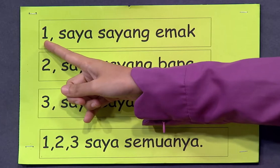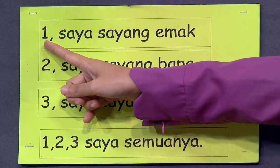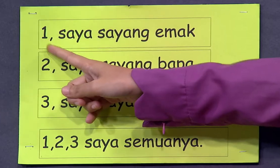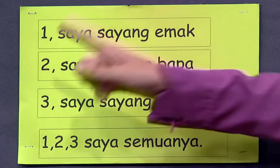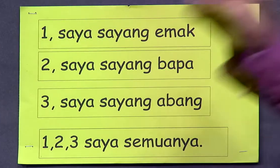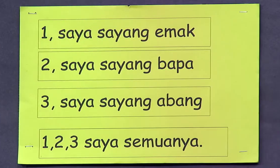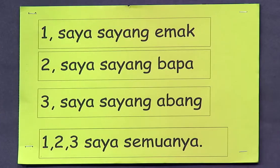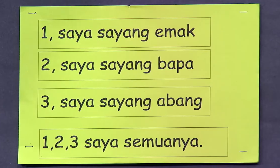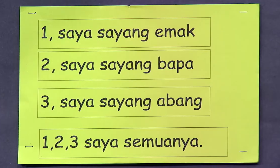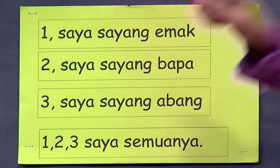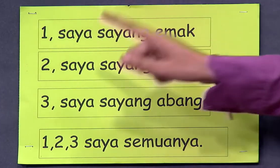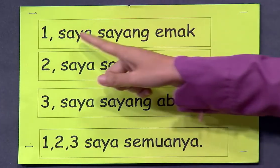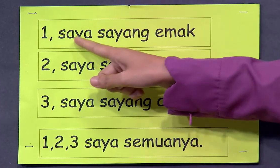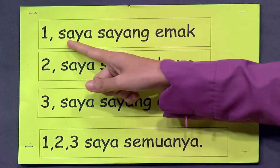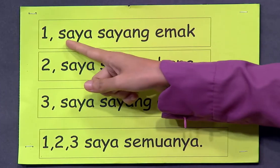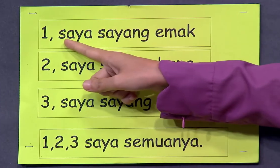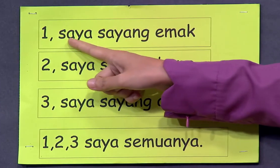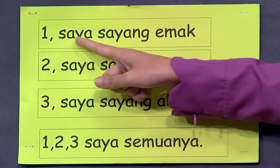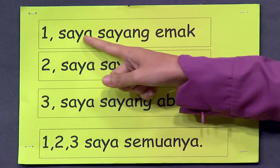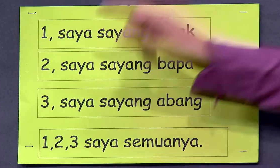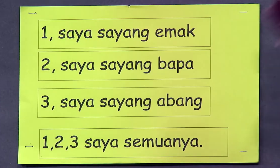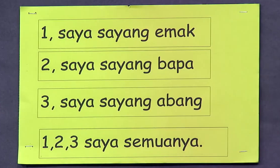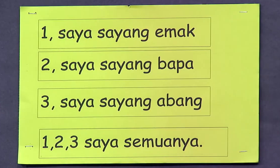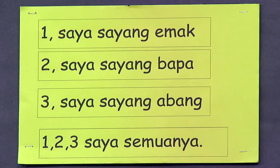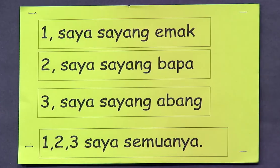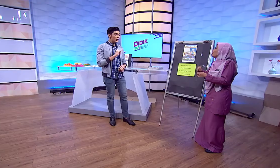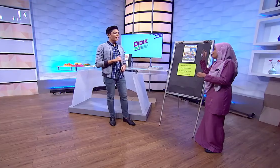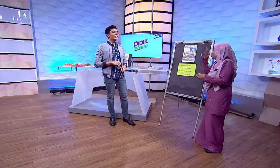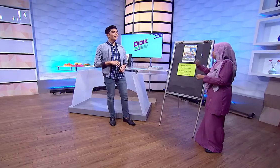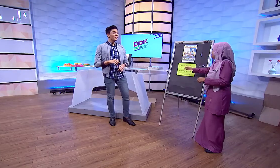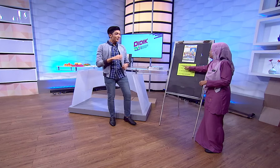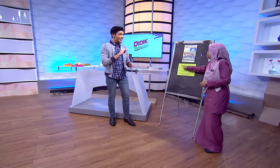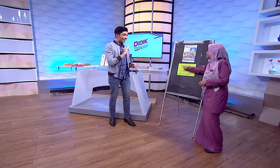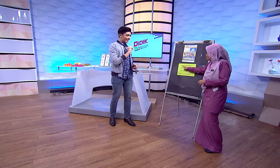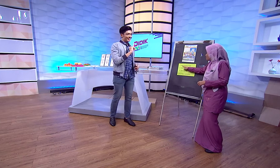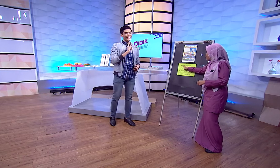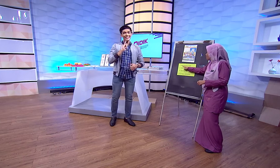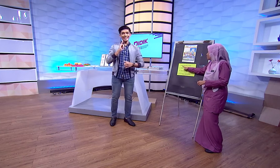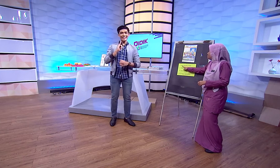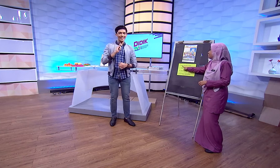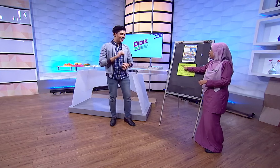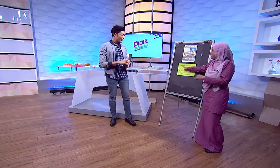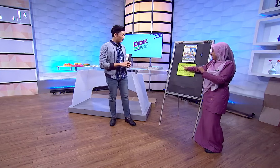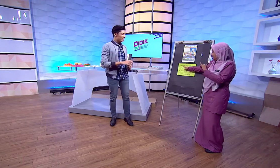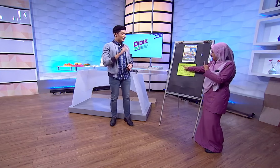nih 11 hahaha oke pribadi anda itu saya